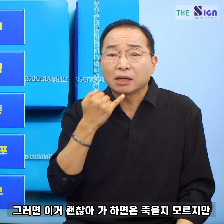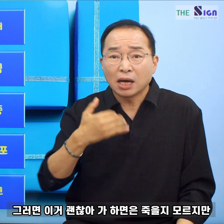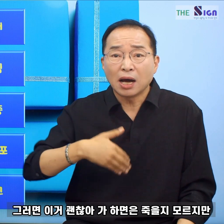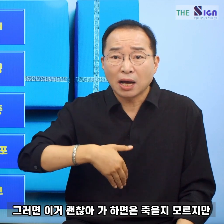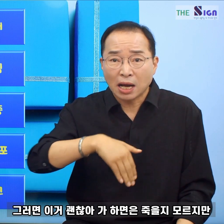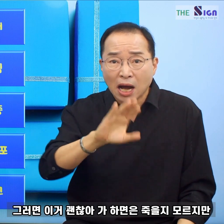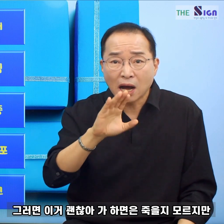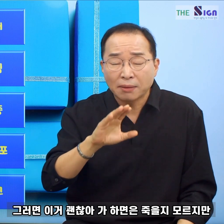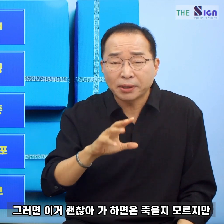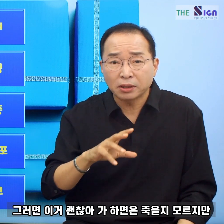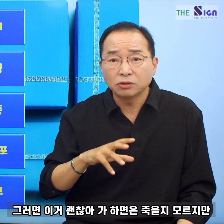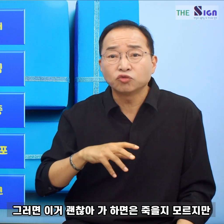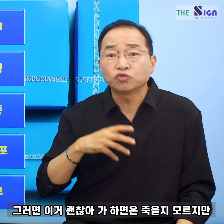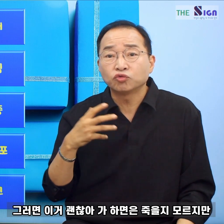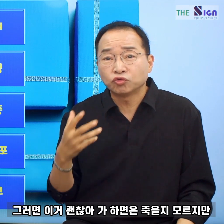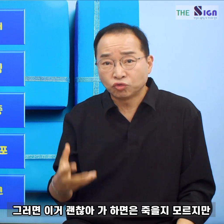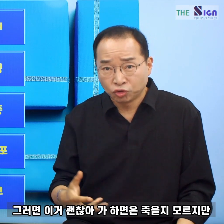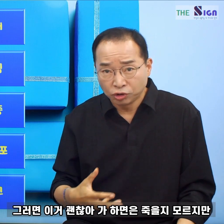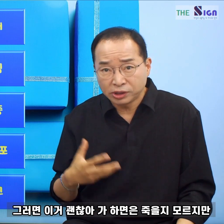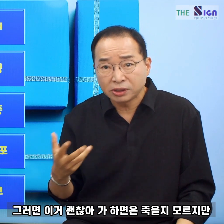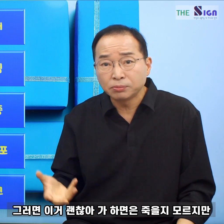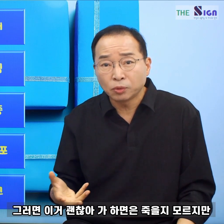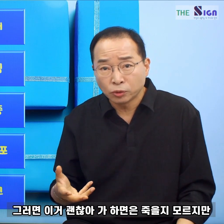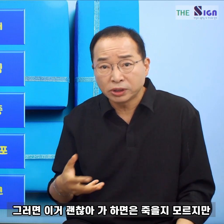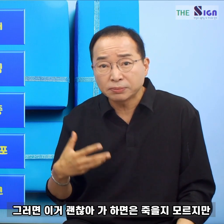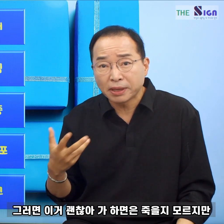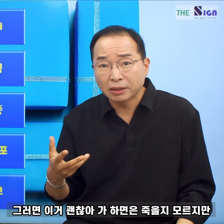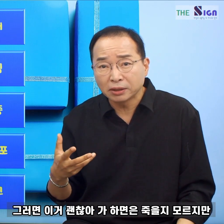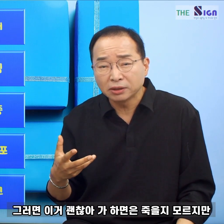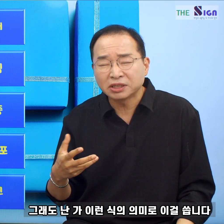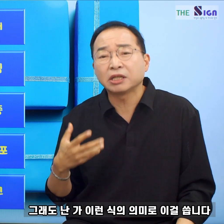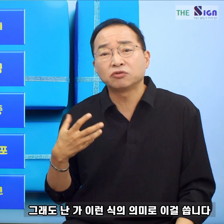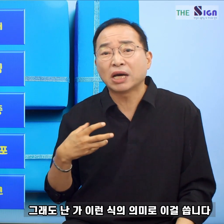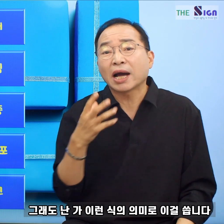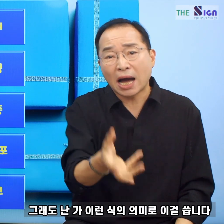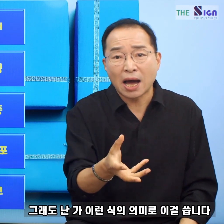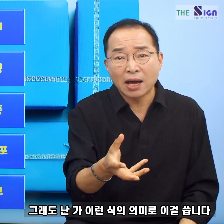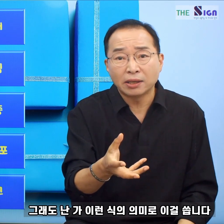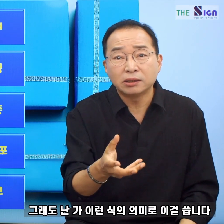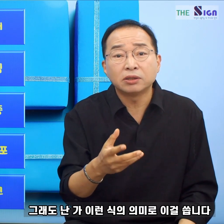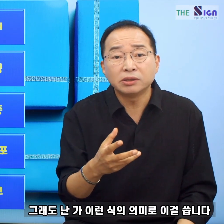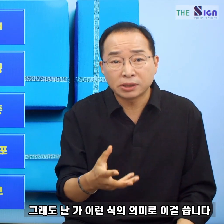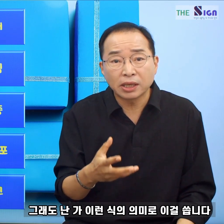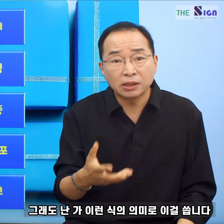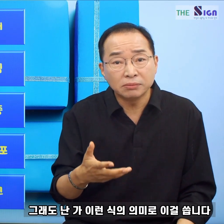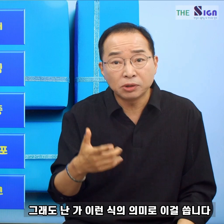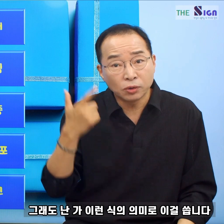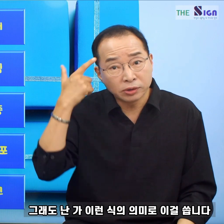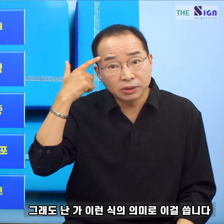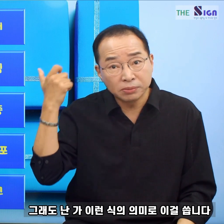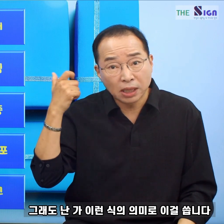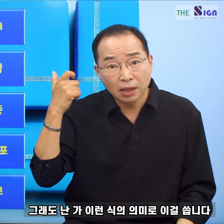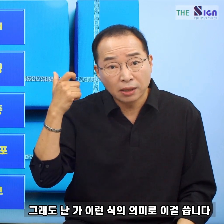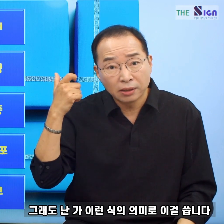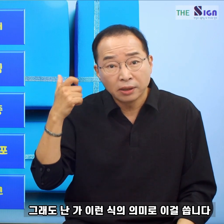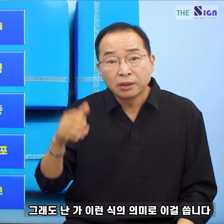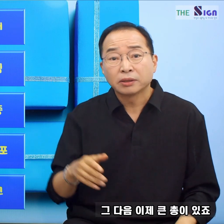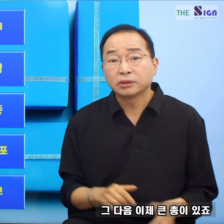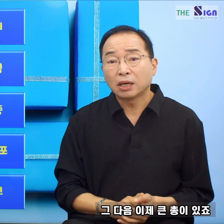괜찮아? 가 하면은 죽을지는 모르지만은 그래도 난 가. 이런 식의 의미로 이걸 씁니다. 그 다음에